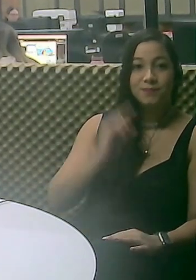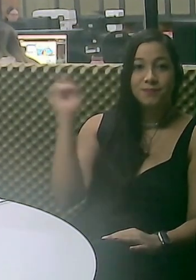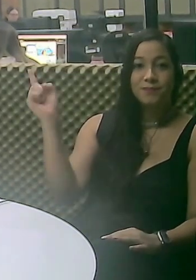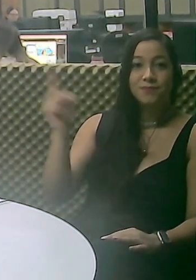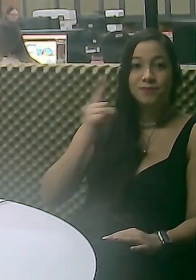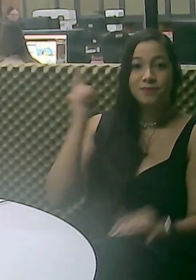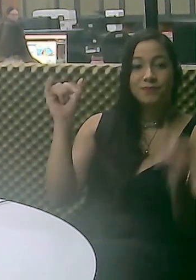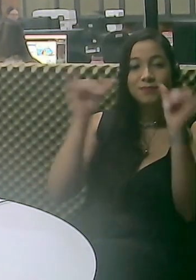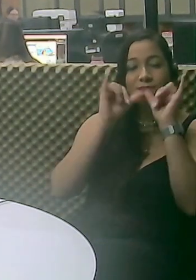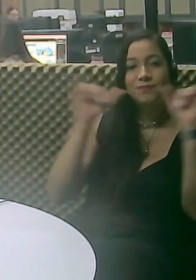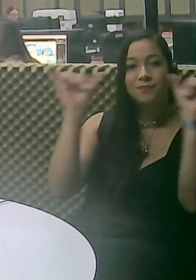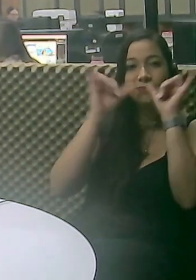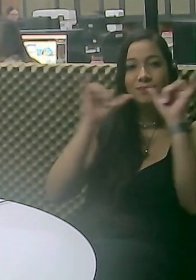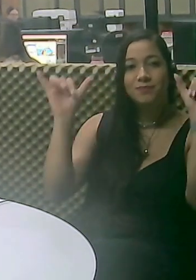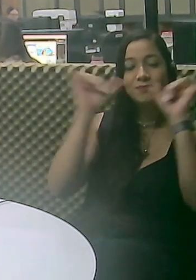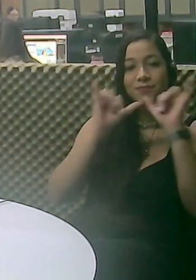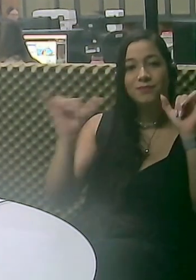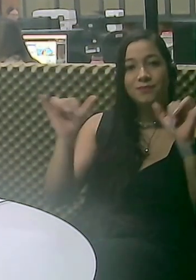Giro de